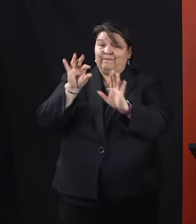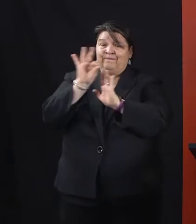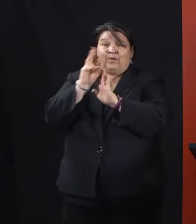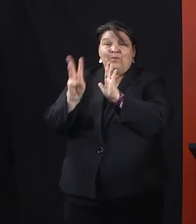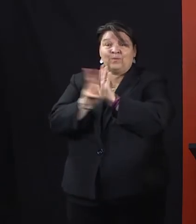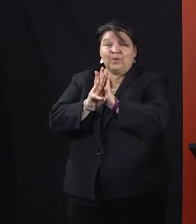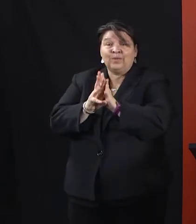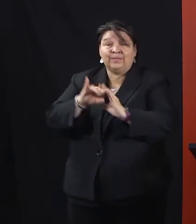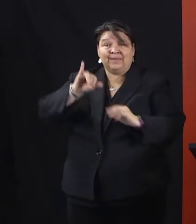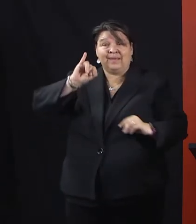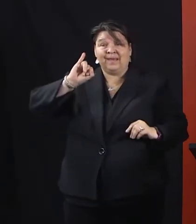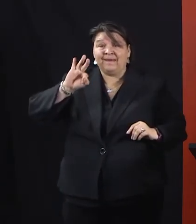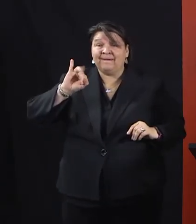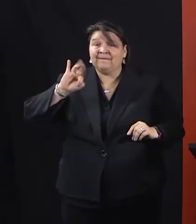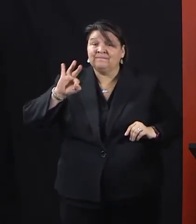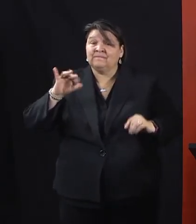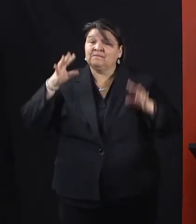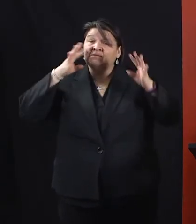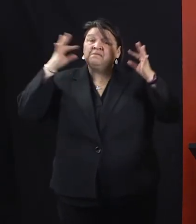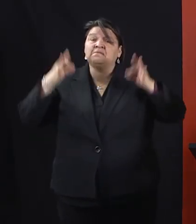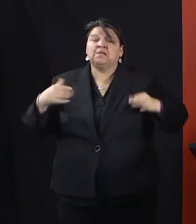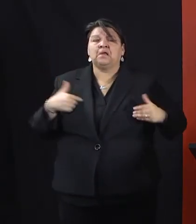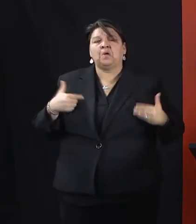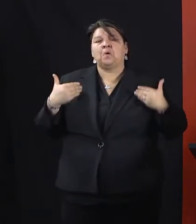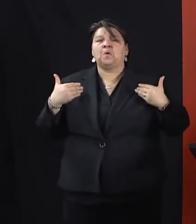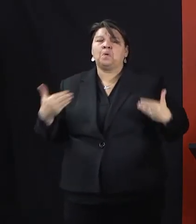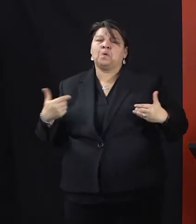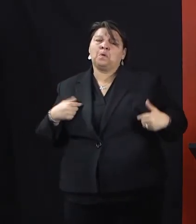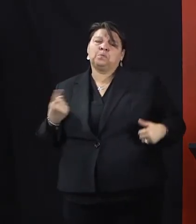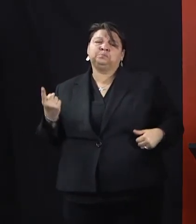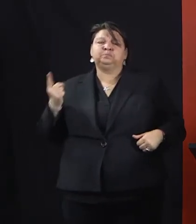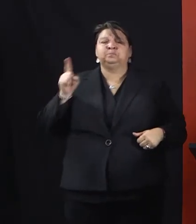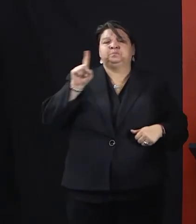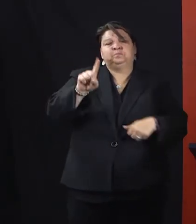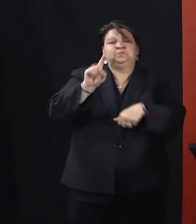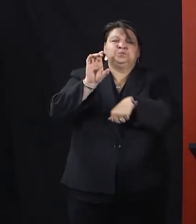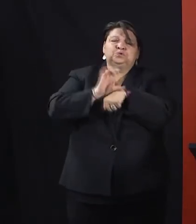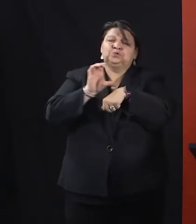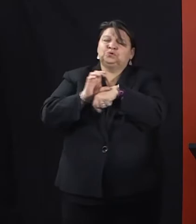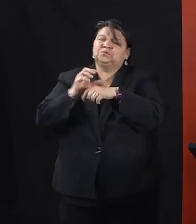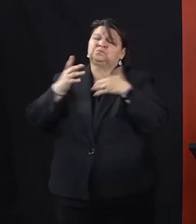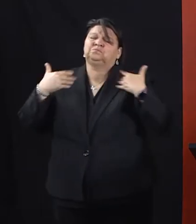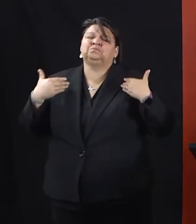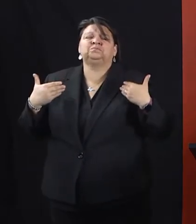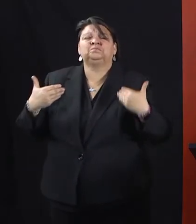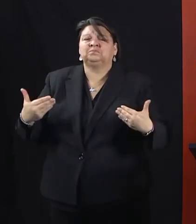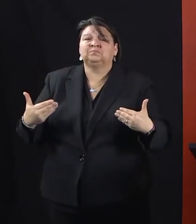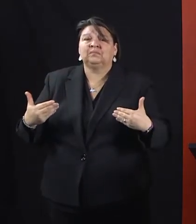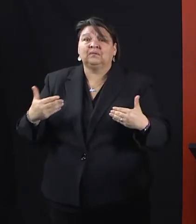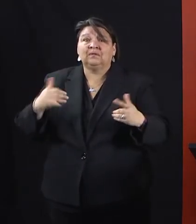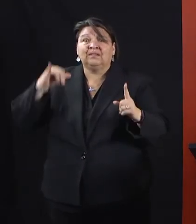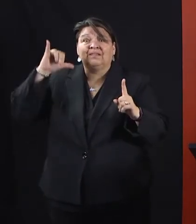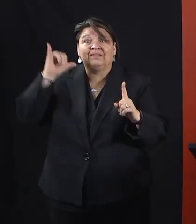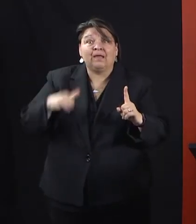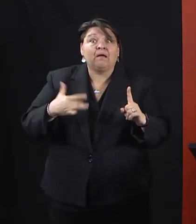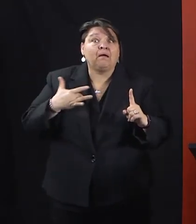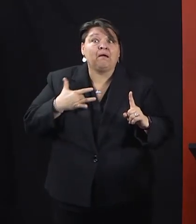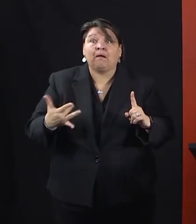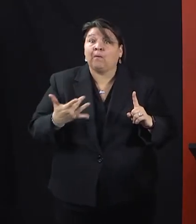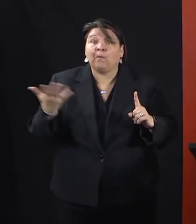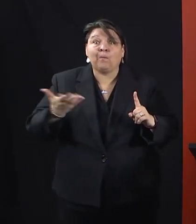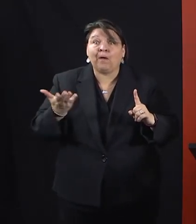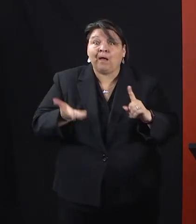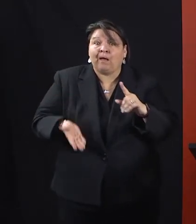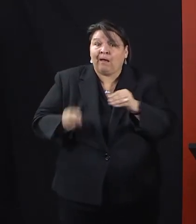It's unfortunate, but it is due to the proximity of individuals. Y muchos de ustedes lo han visto a través de todo el mundo y a través